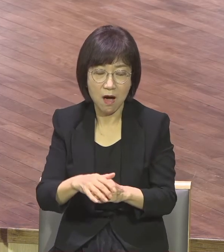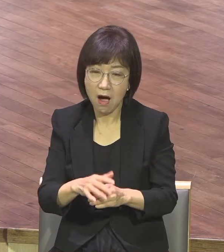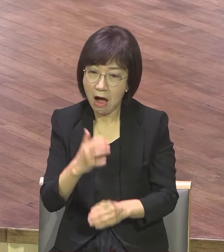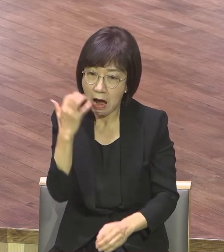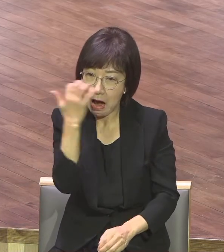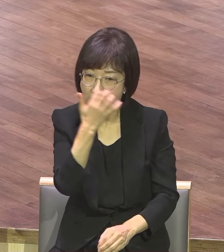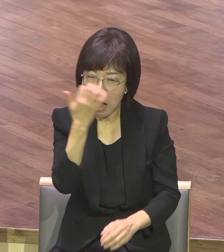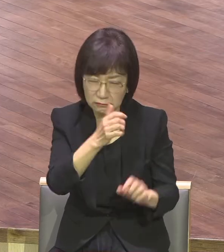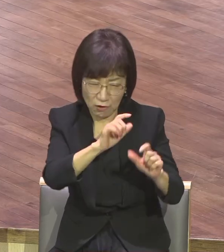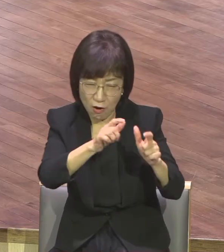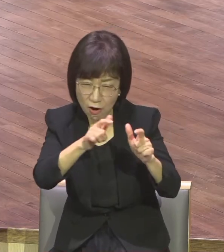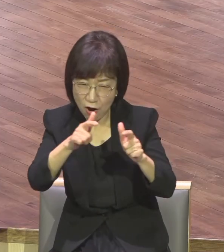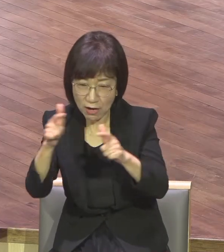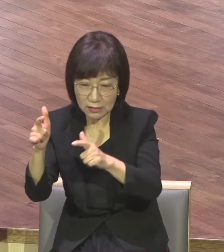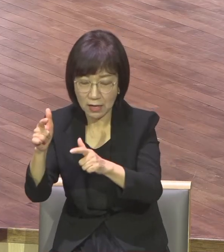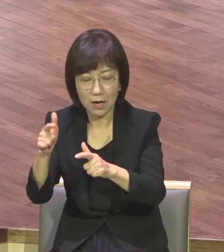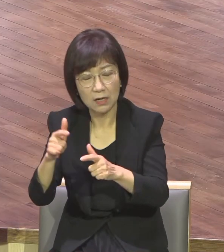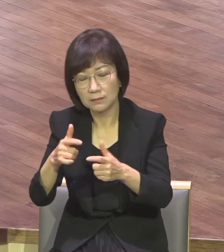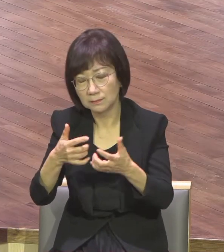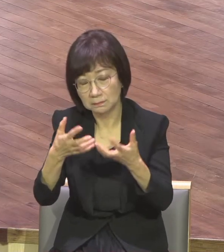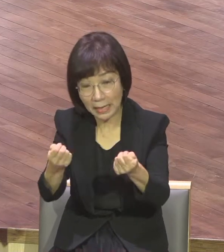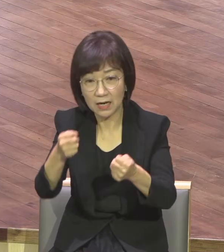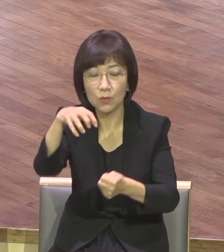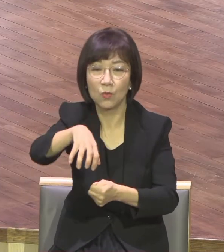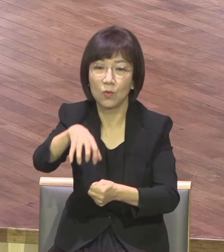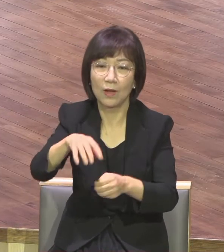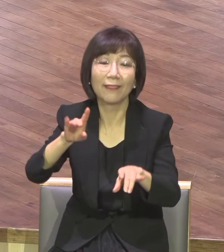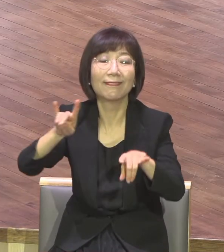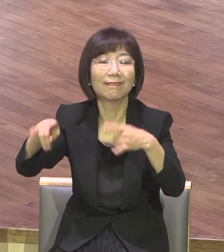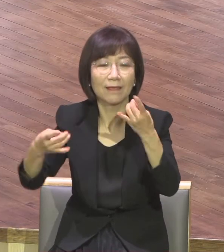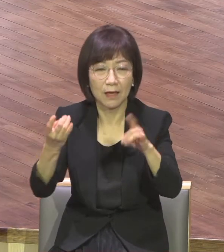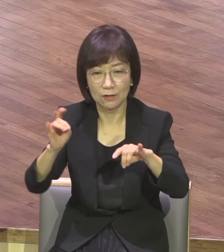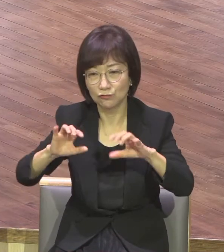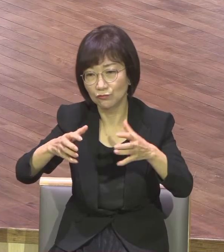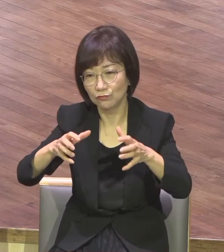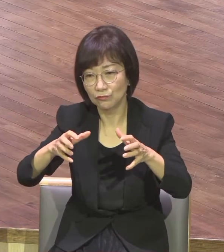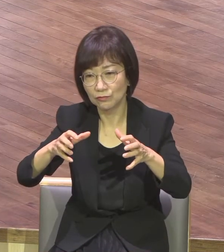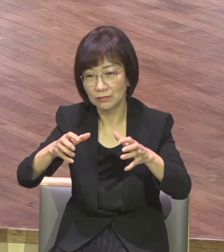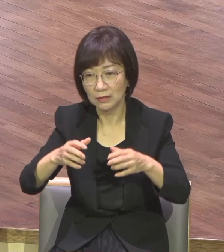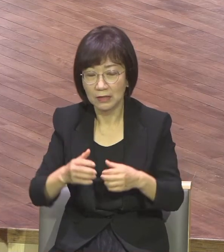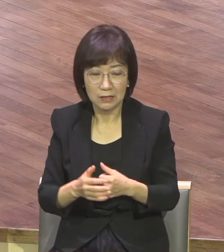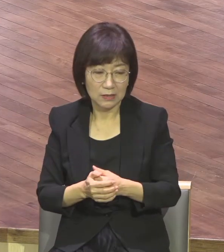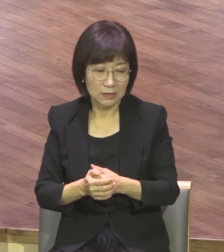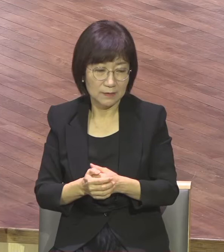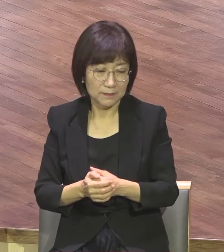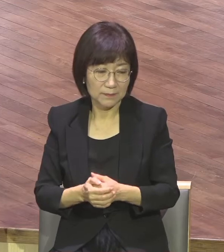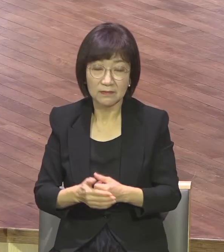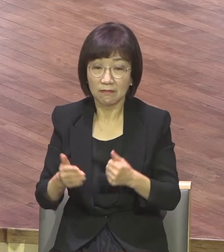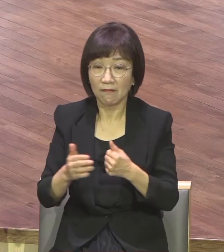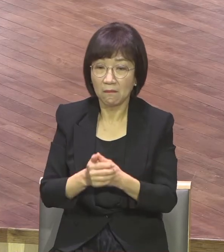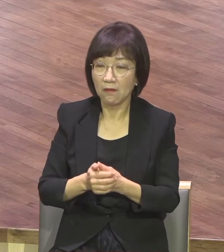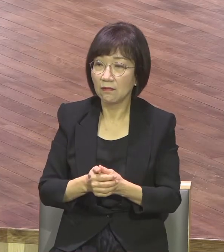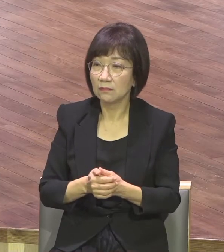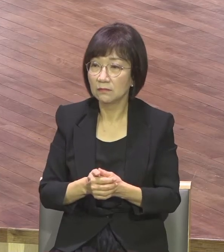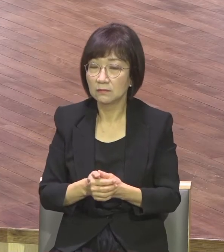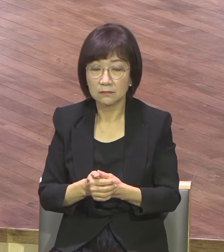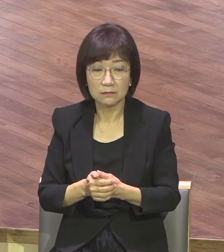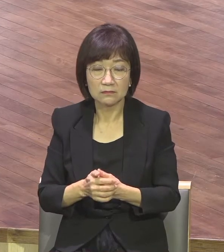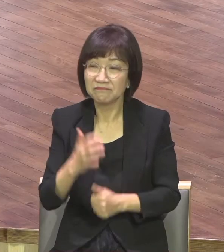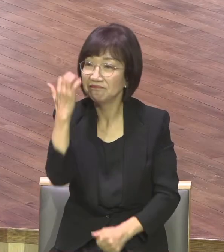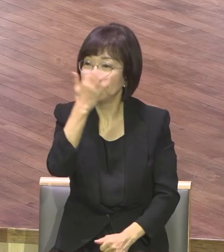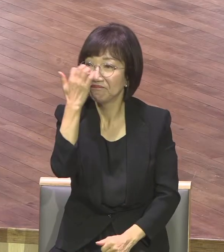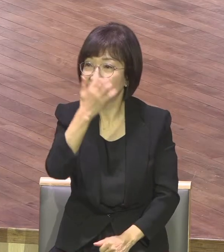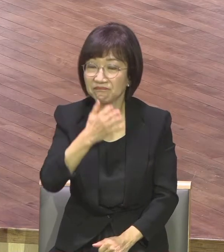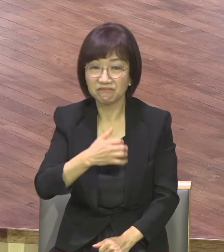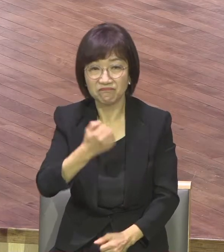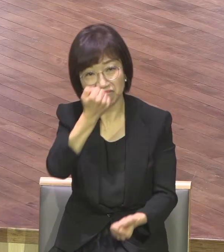다양한 성 정체성을 가지고 있기 때문에 어디를 가나 아무 상관없이 당당하게 그렇게 살아요.